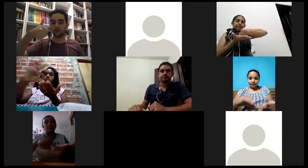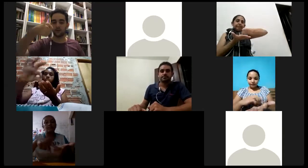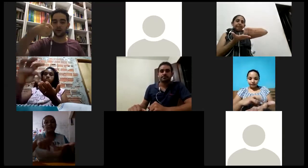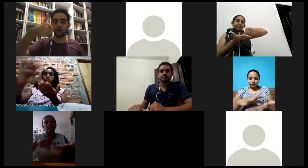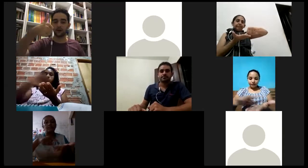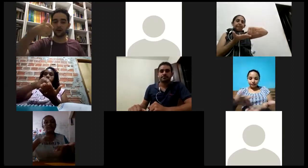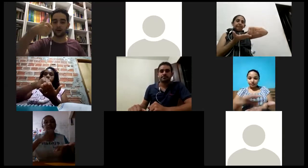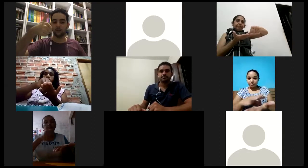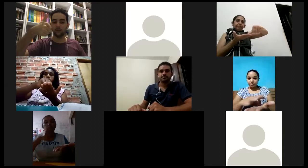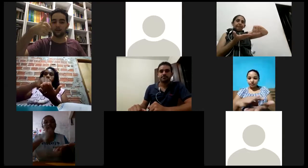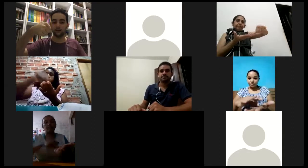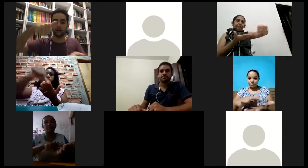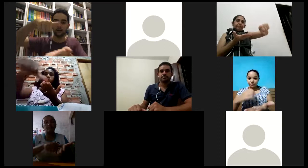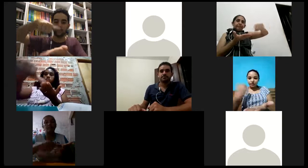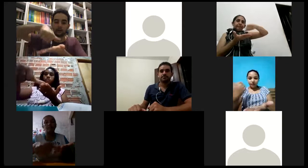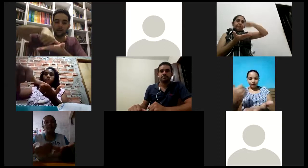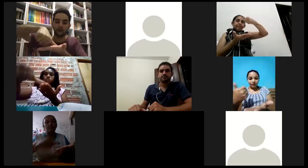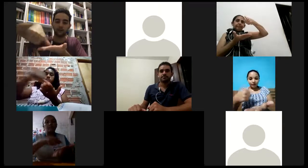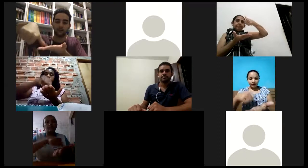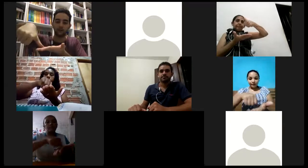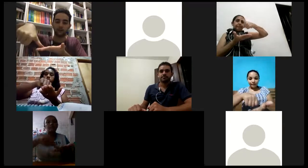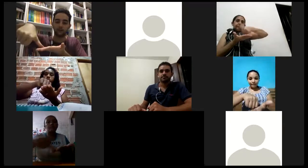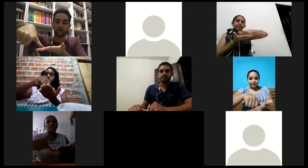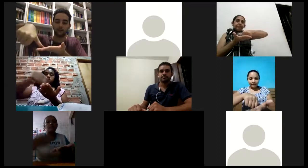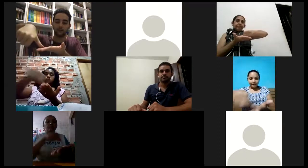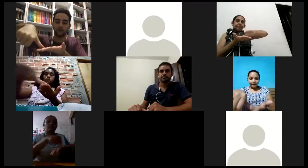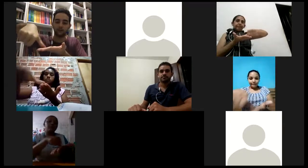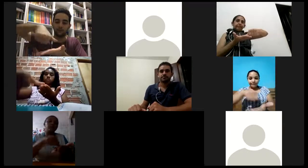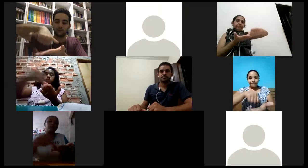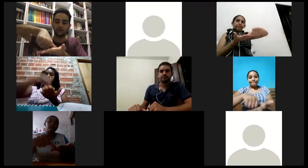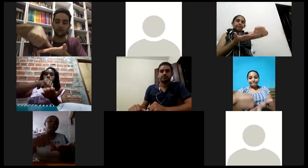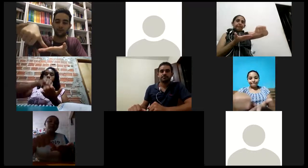Com o polegar, mão e polegar, passando a mão.